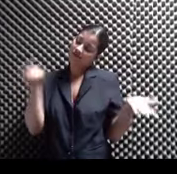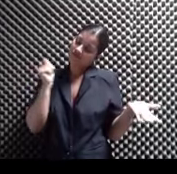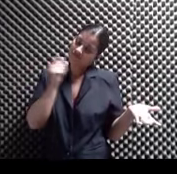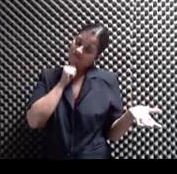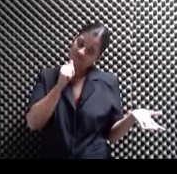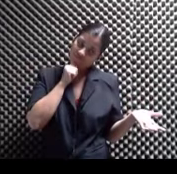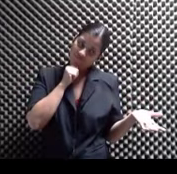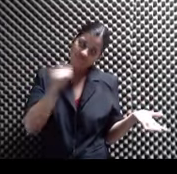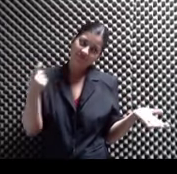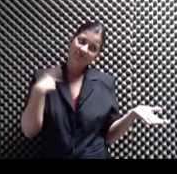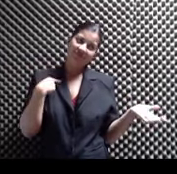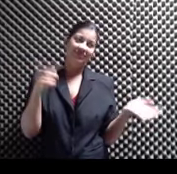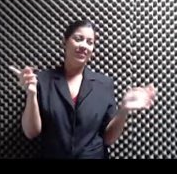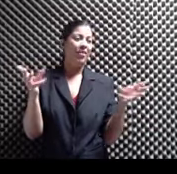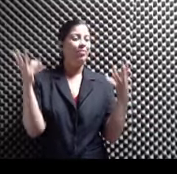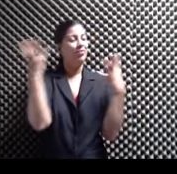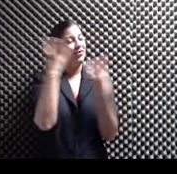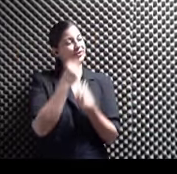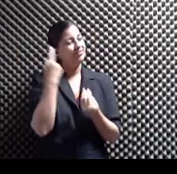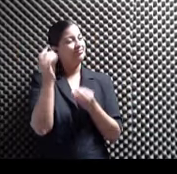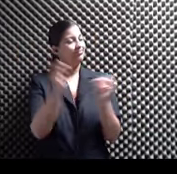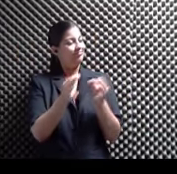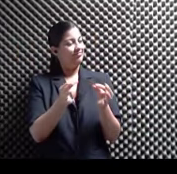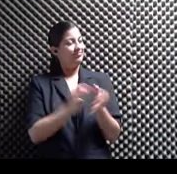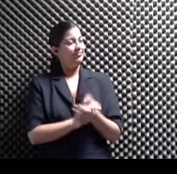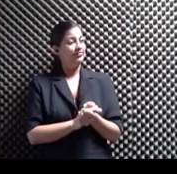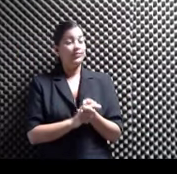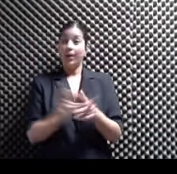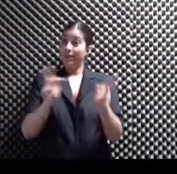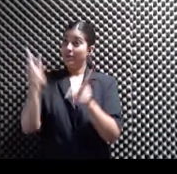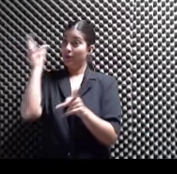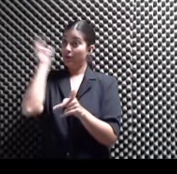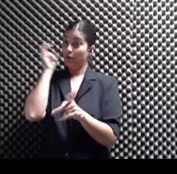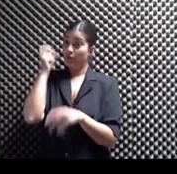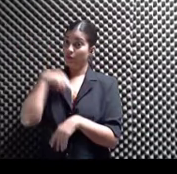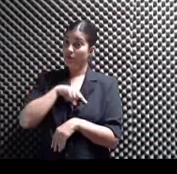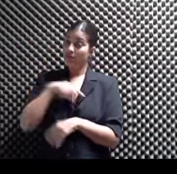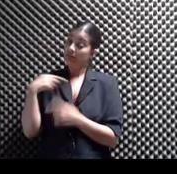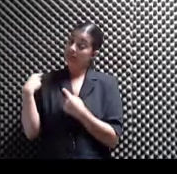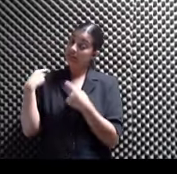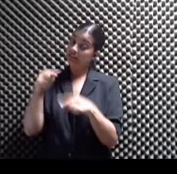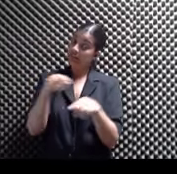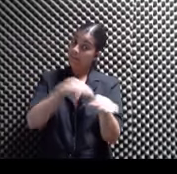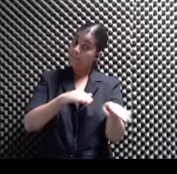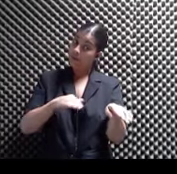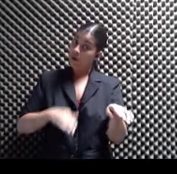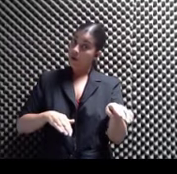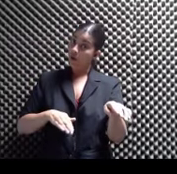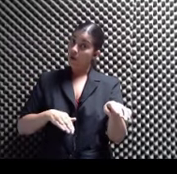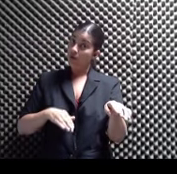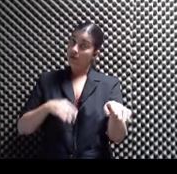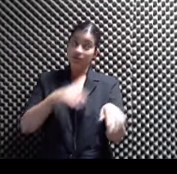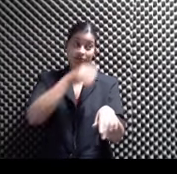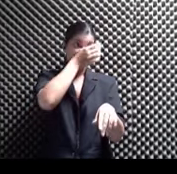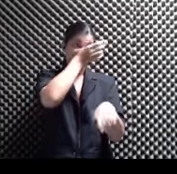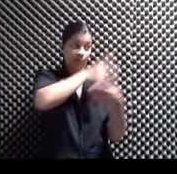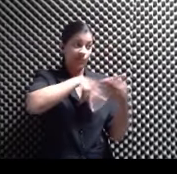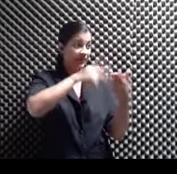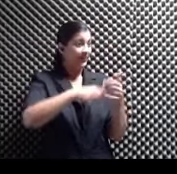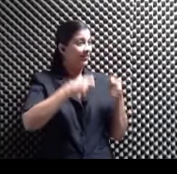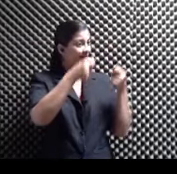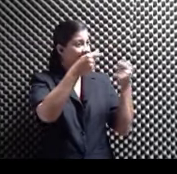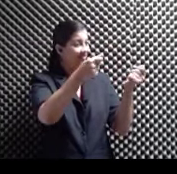Claro. Es una forma bonita de verlo. Digo, ¿verdad? Las personas que nos estén escuchando mientras están en el tapón en este momento, de camino a entregar sus planillas,